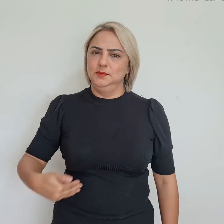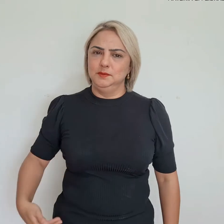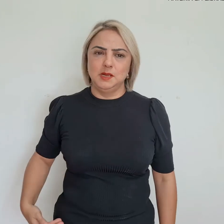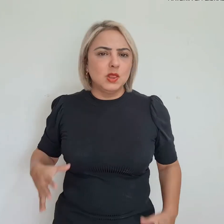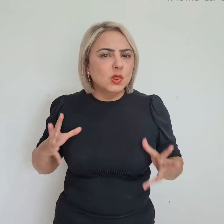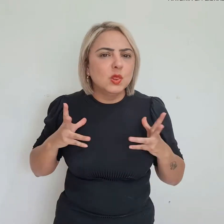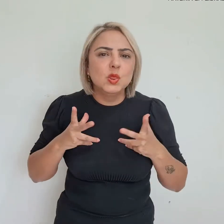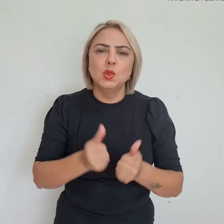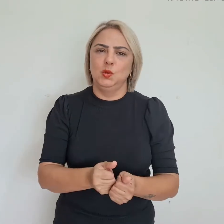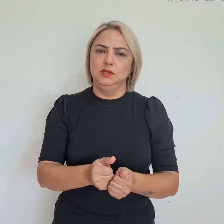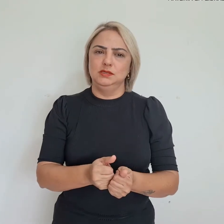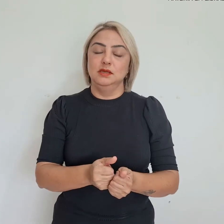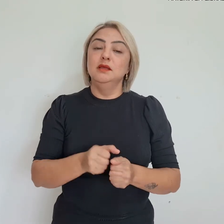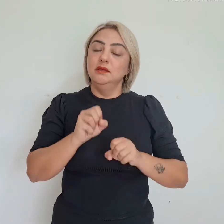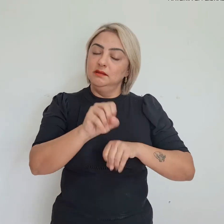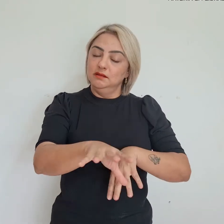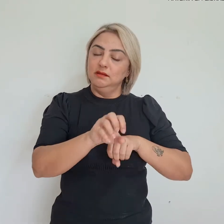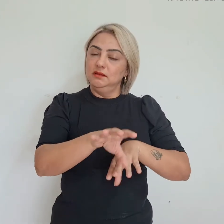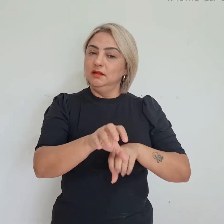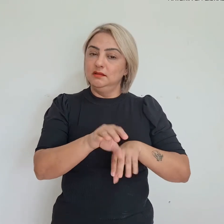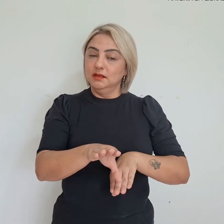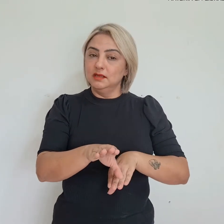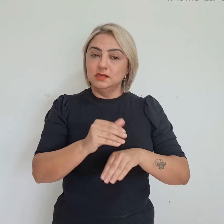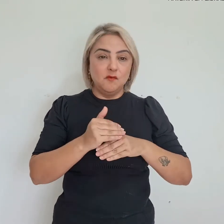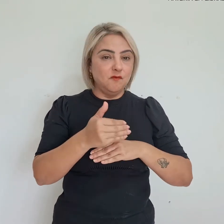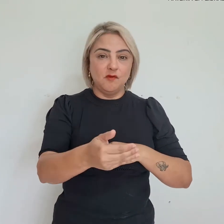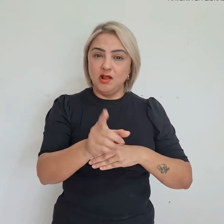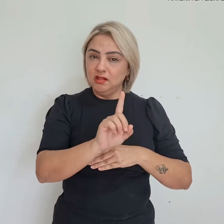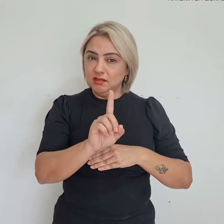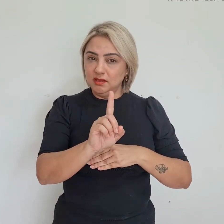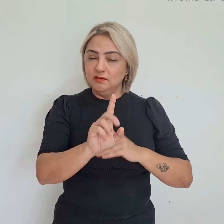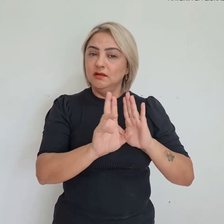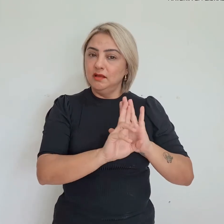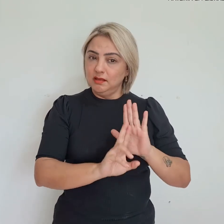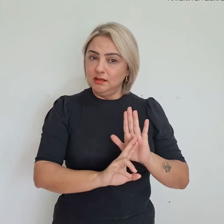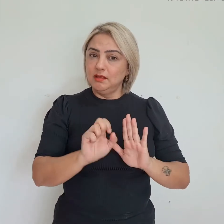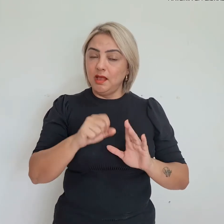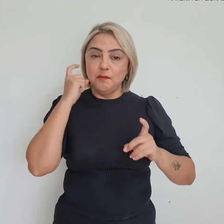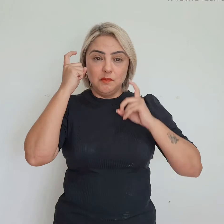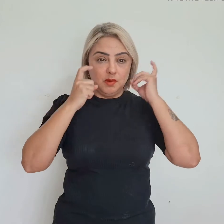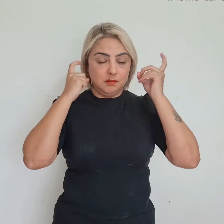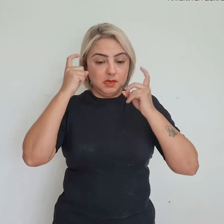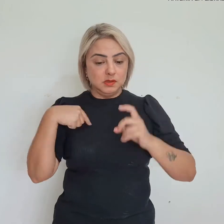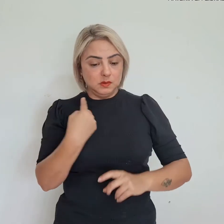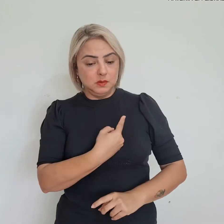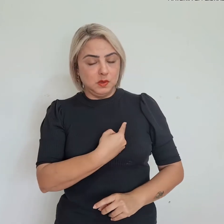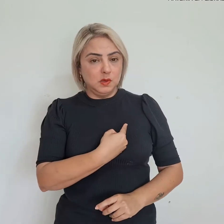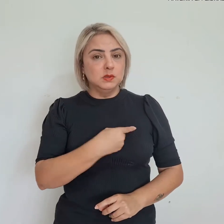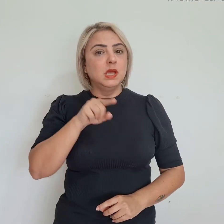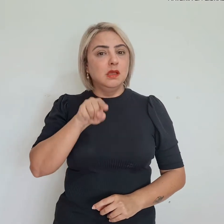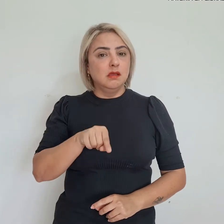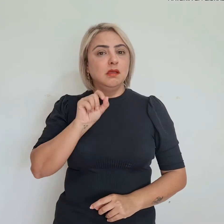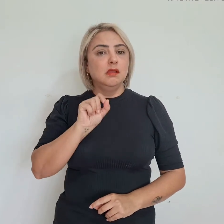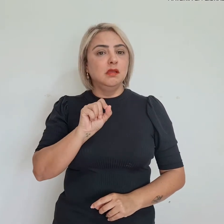públicas. E a educação não foge dessa regra. A grande preocupação nossa é que,